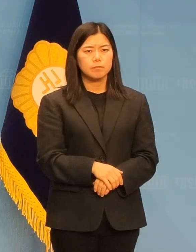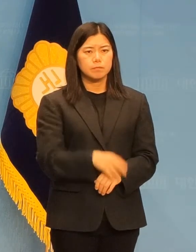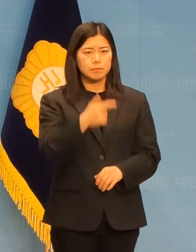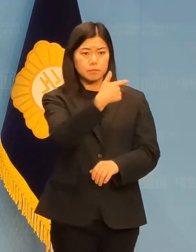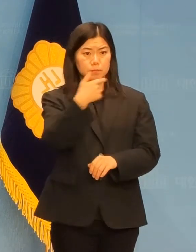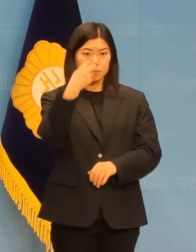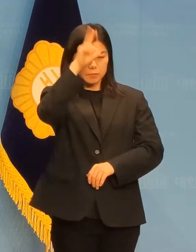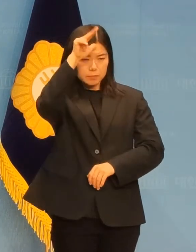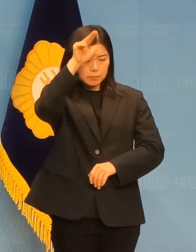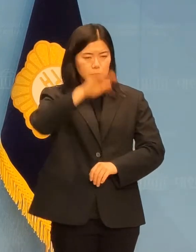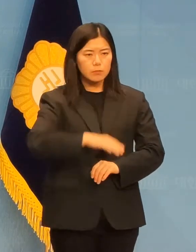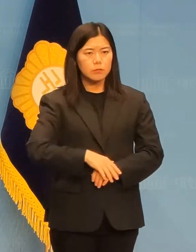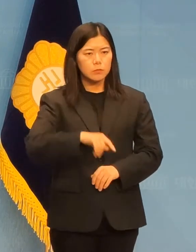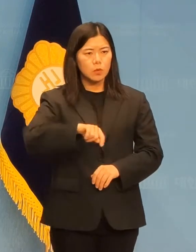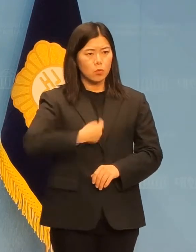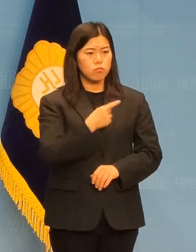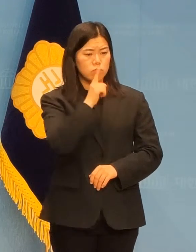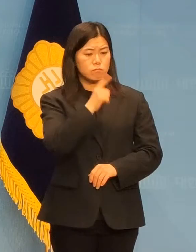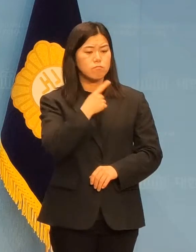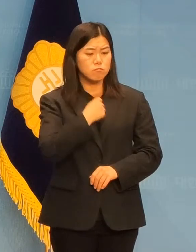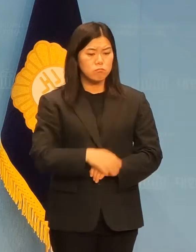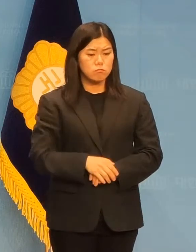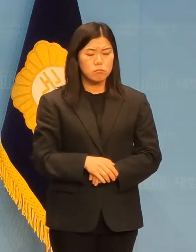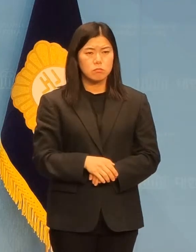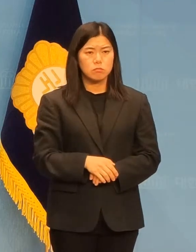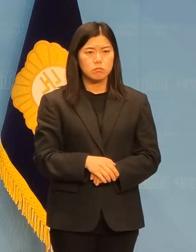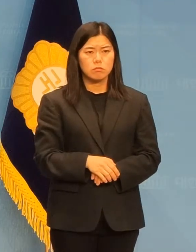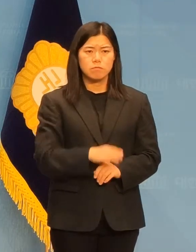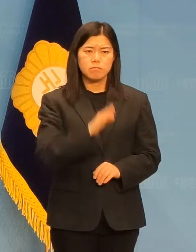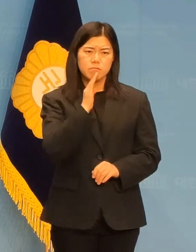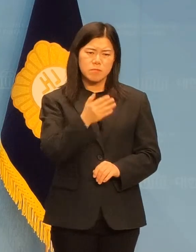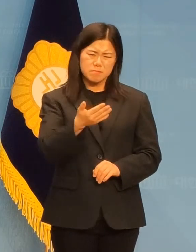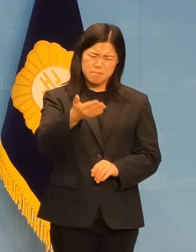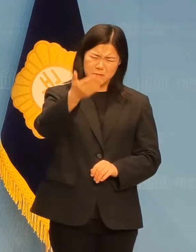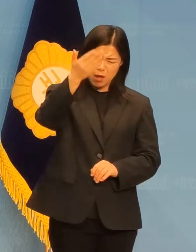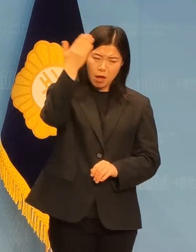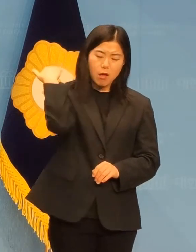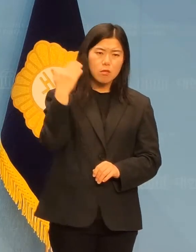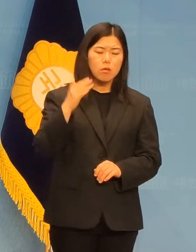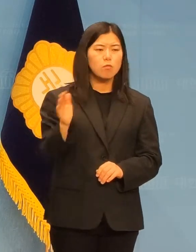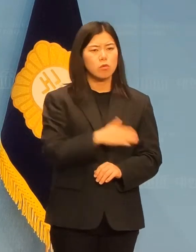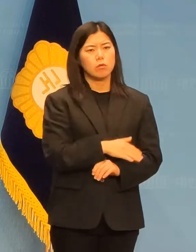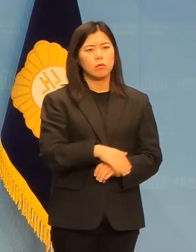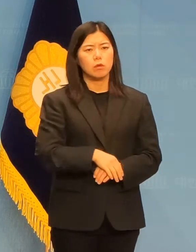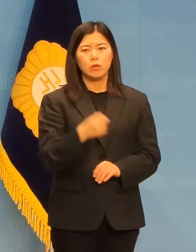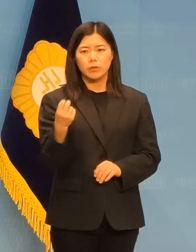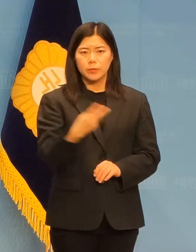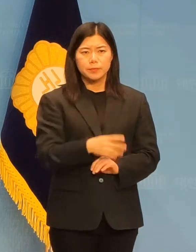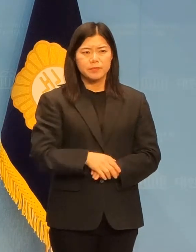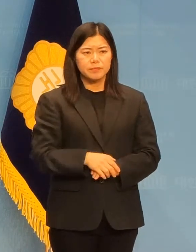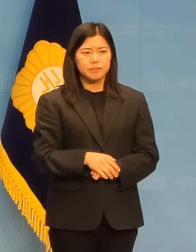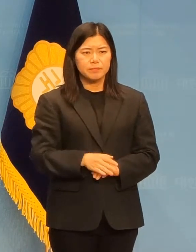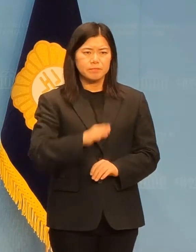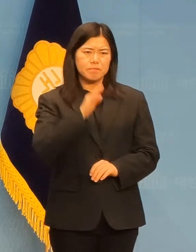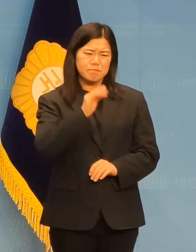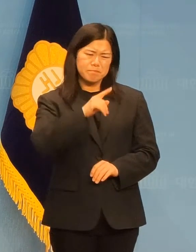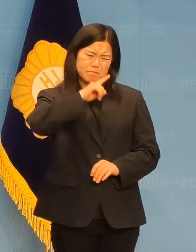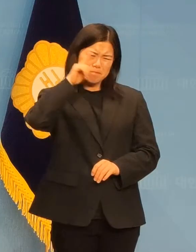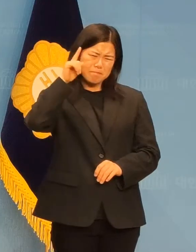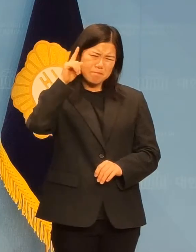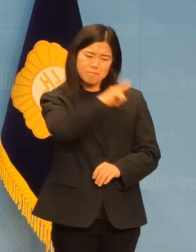대검이 스스로 이야기했습니다. 아주 오랜 시간 동안이었고 그리고 아주